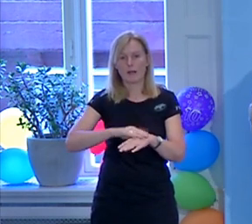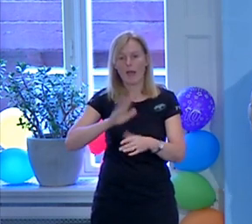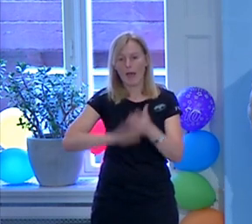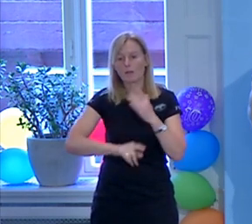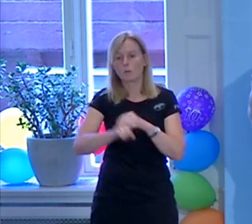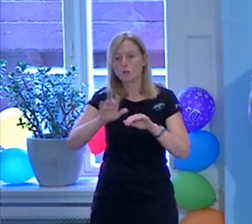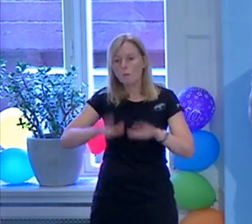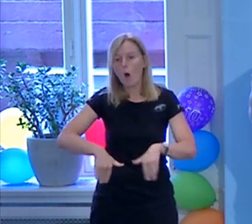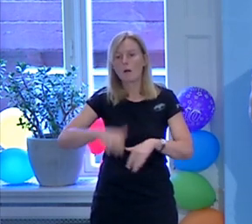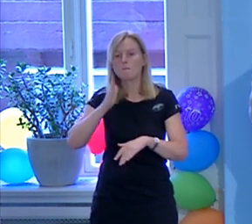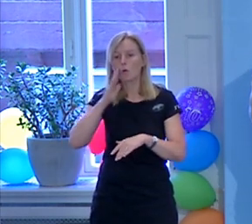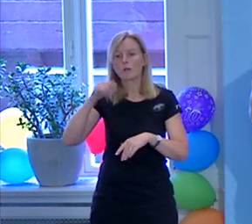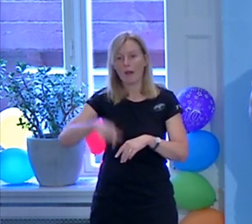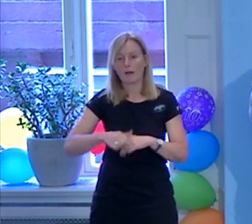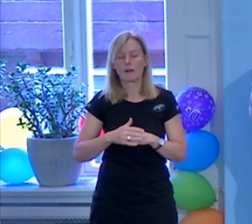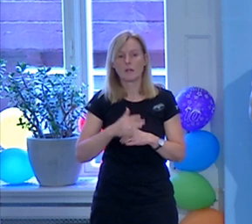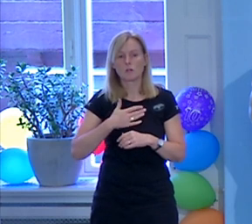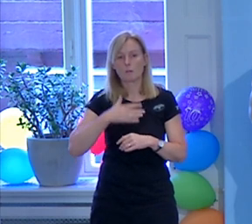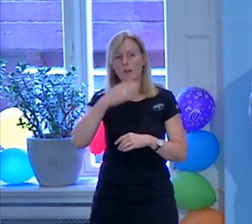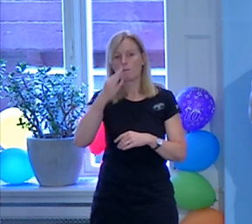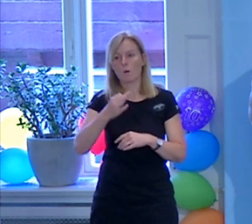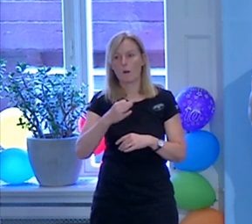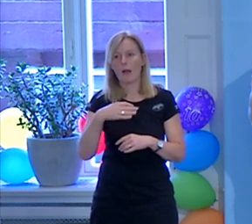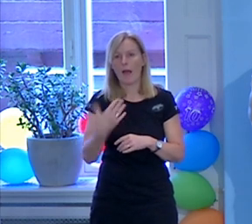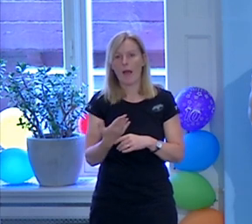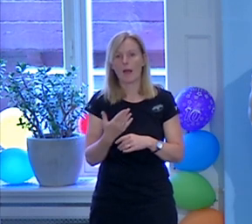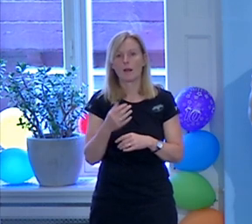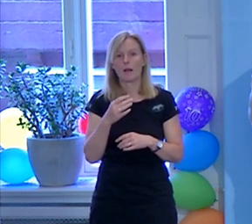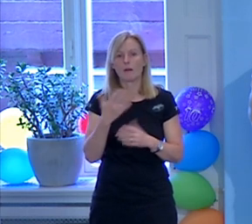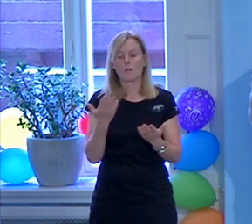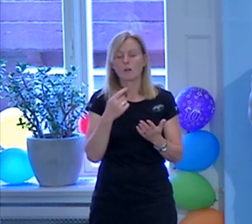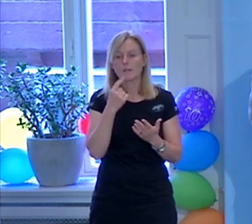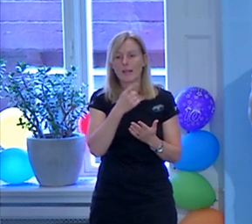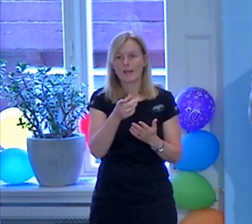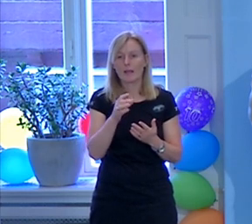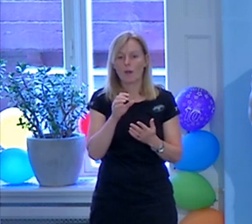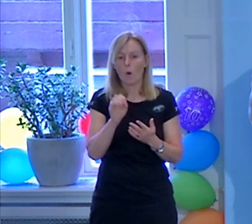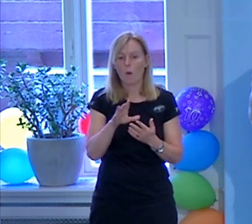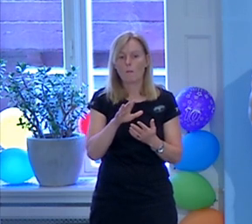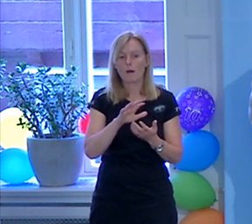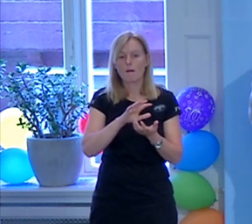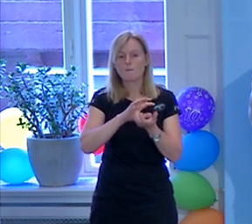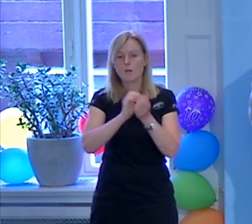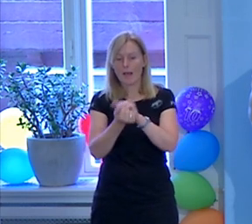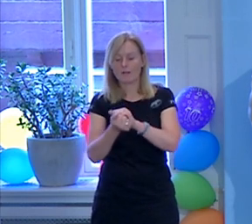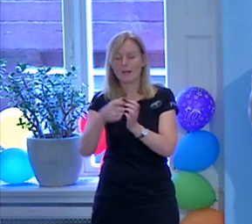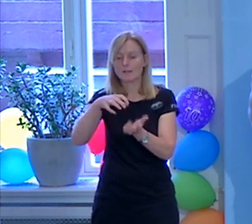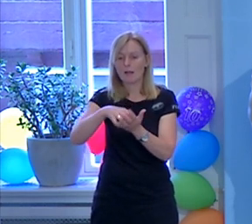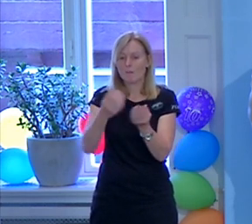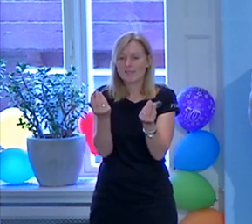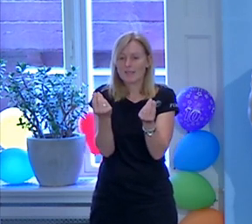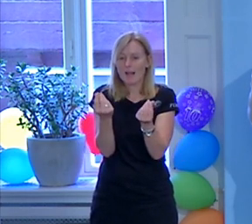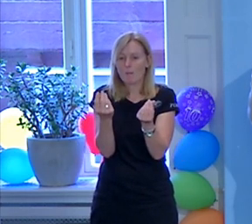min fråga är att vad ser ni om den förändrade samhällsklimat påverka